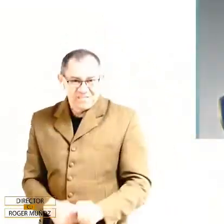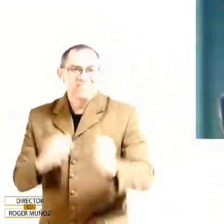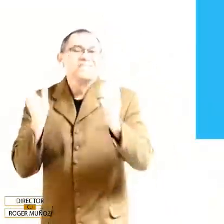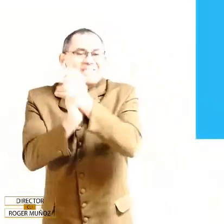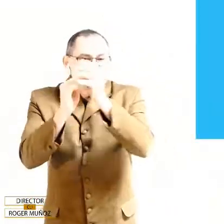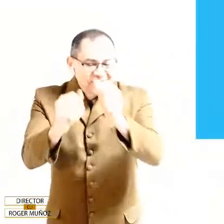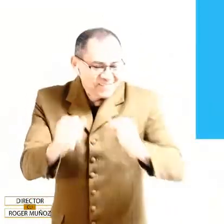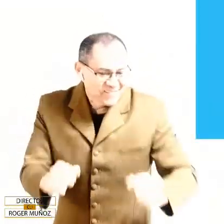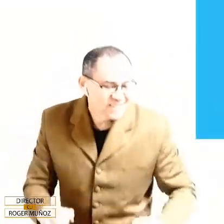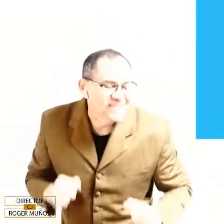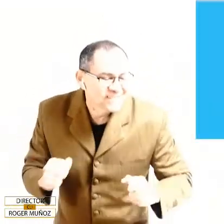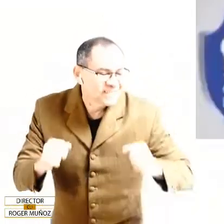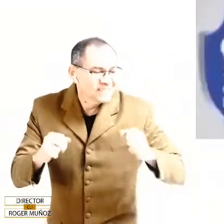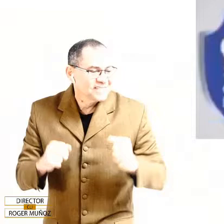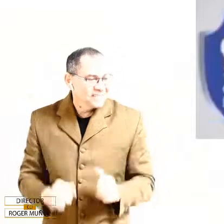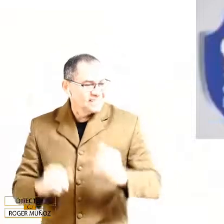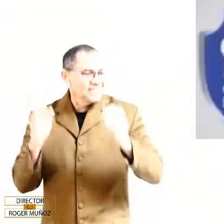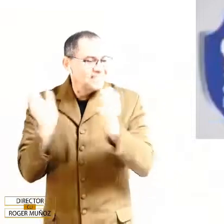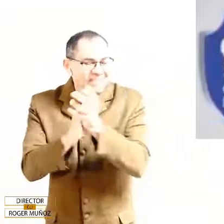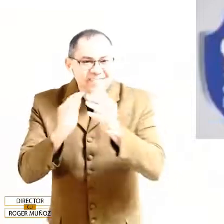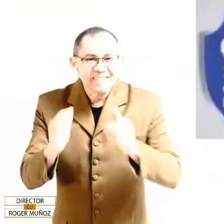¡Oh!